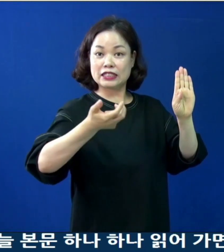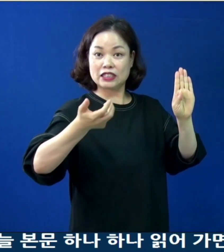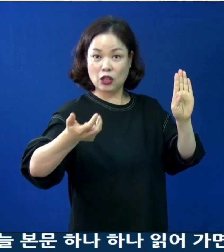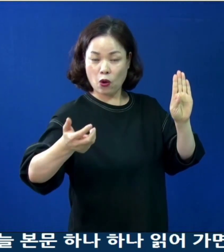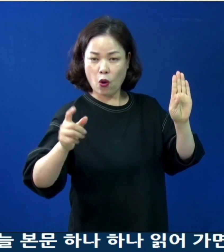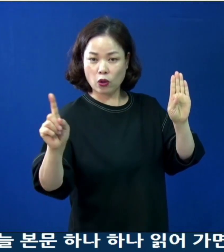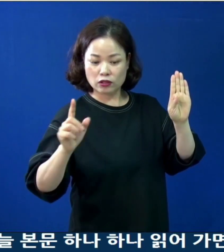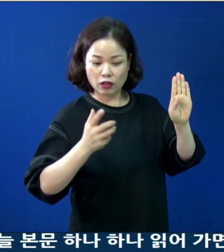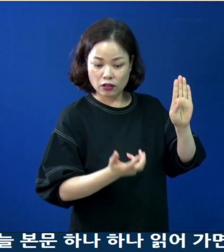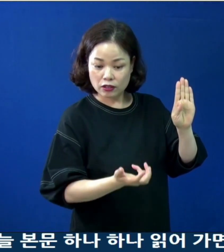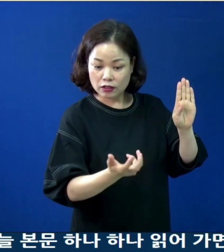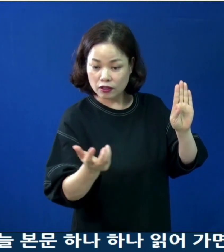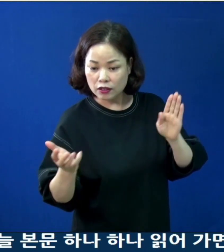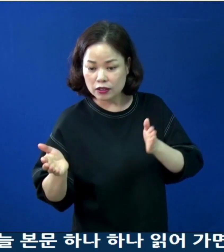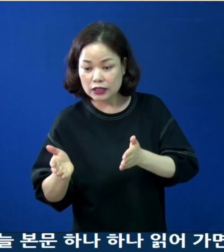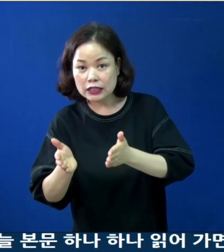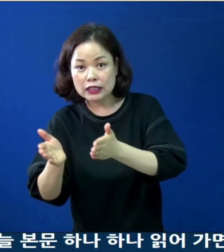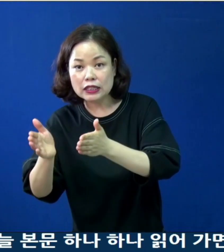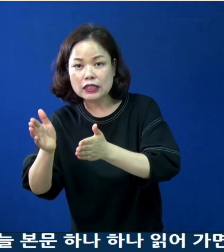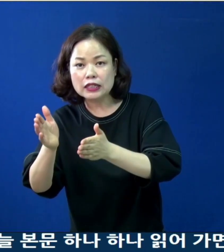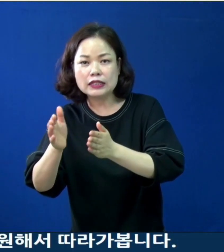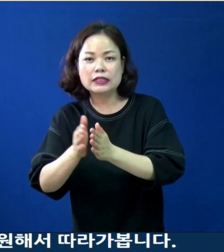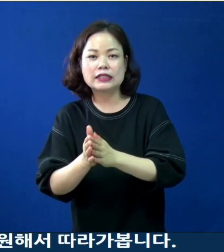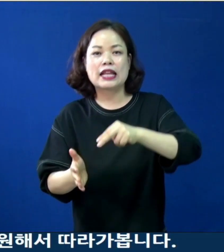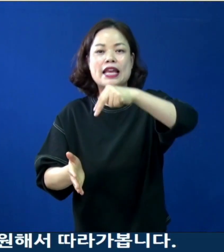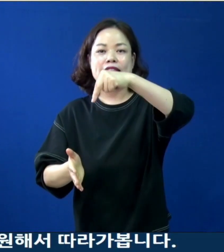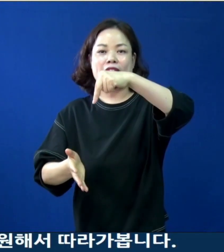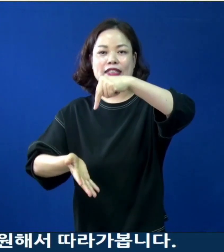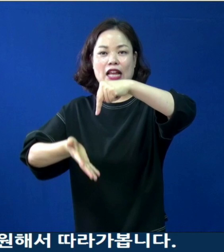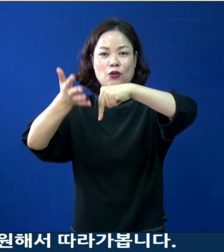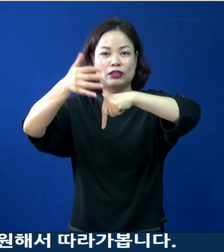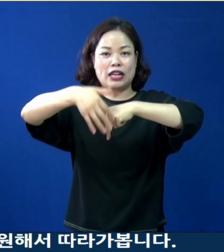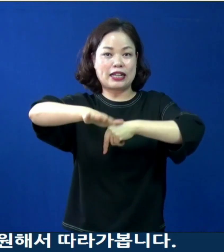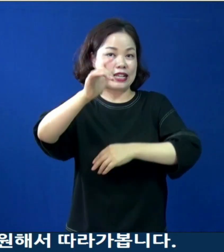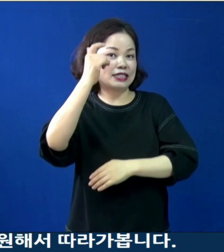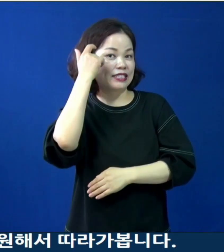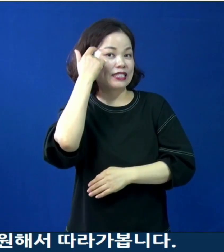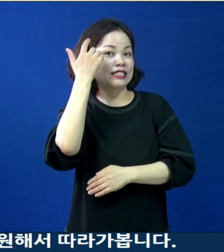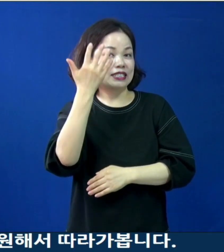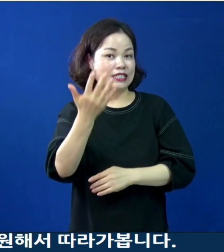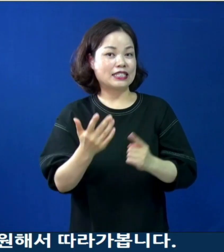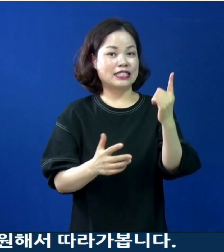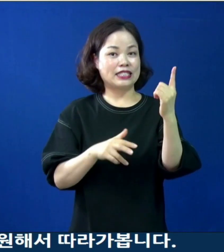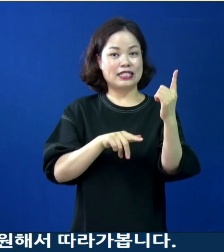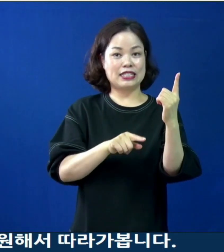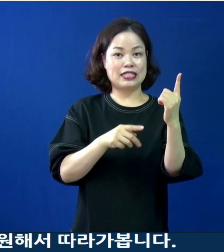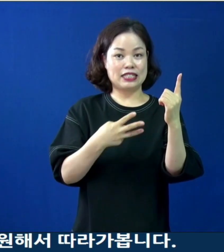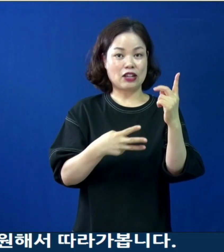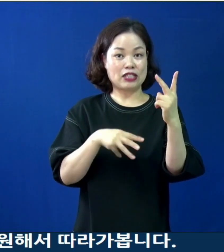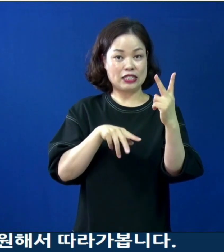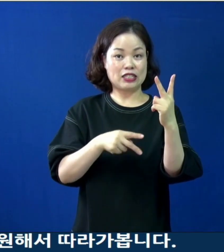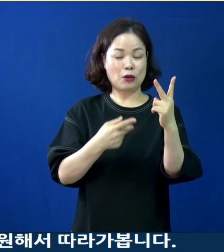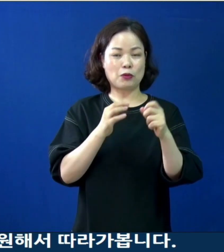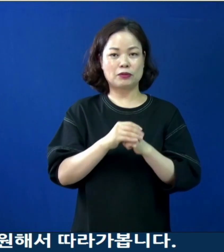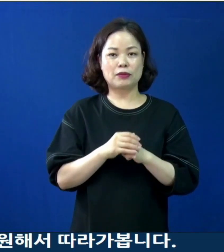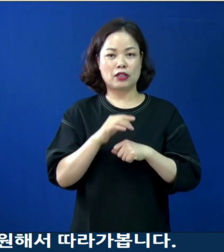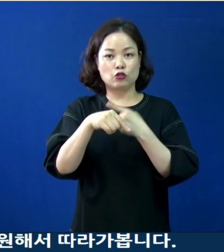어떤 경로로 데살로니가까지 이동했는지 1절과 2절을 통해서 확인하십시다. 같이